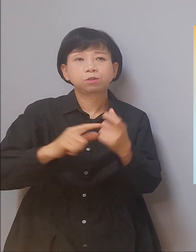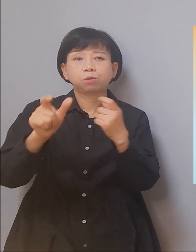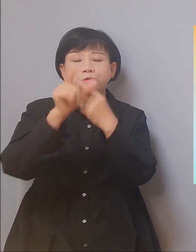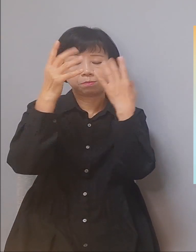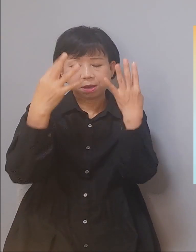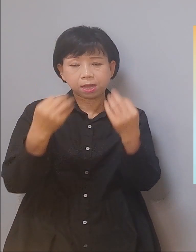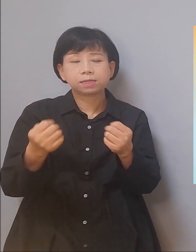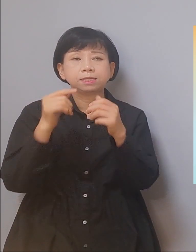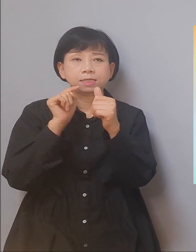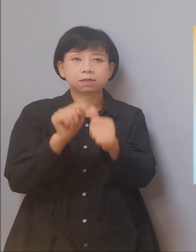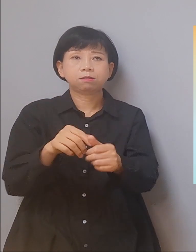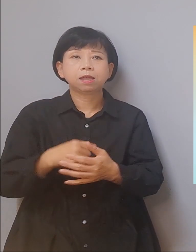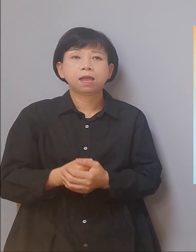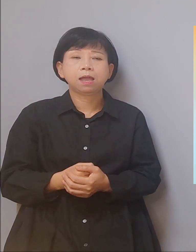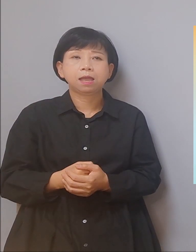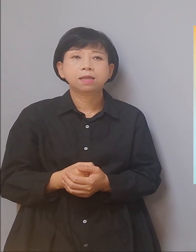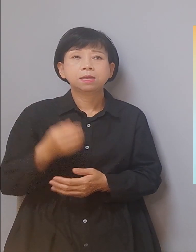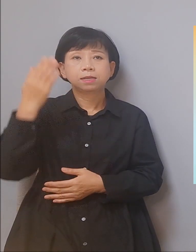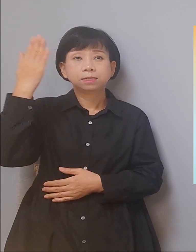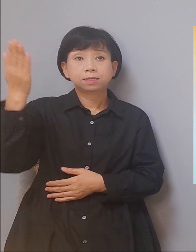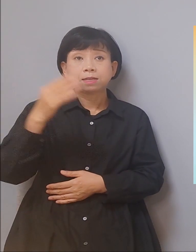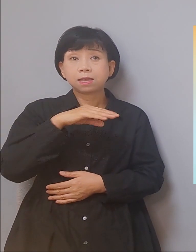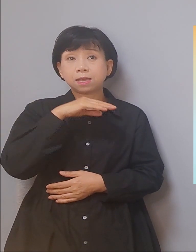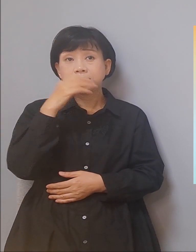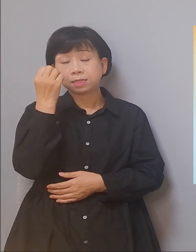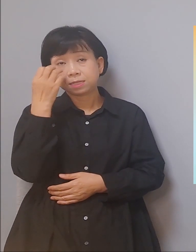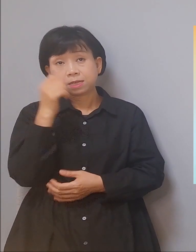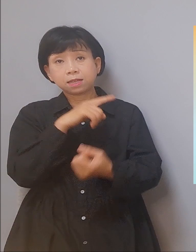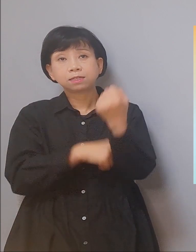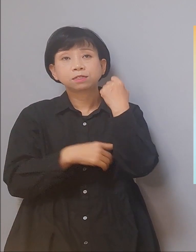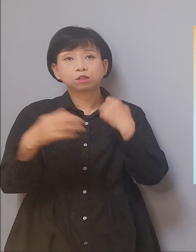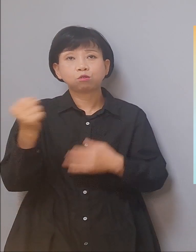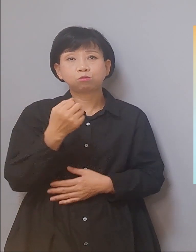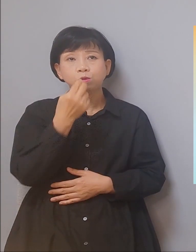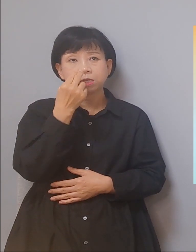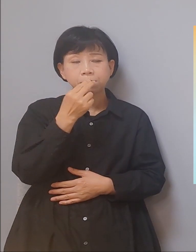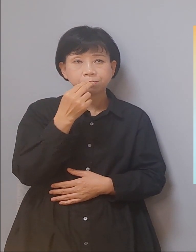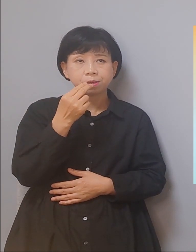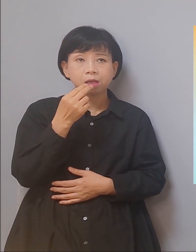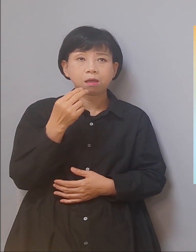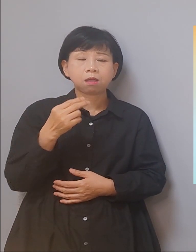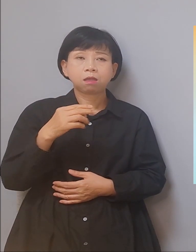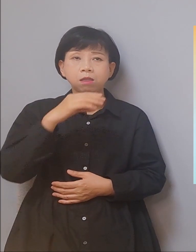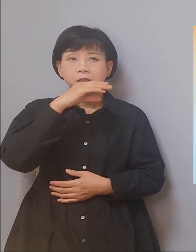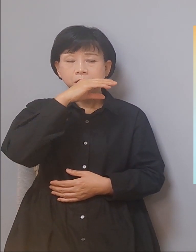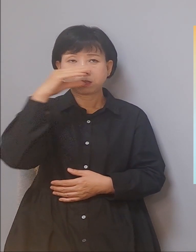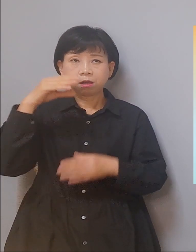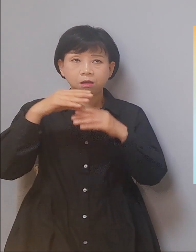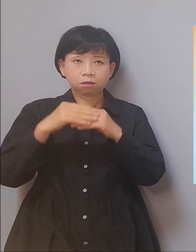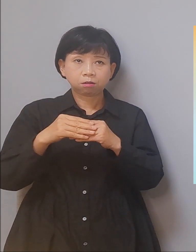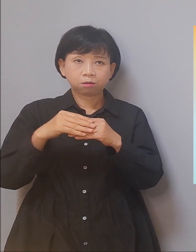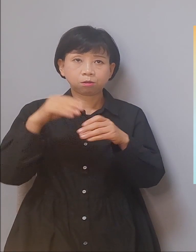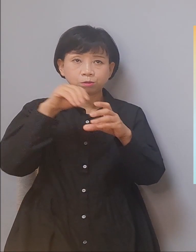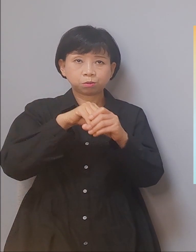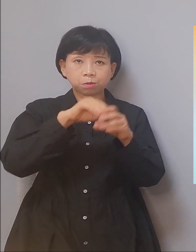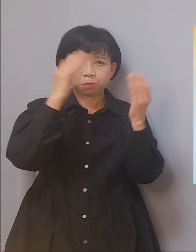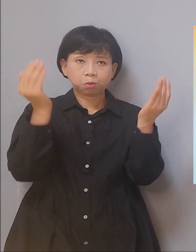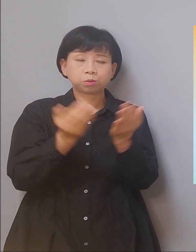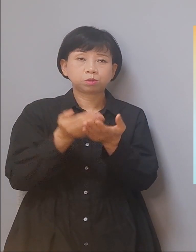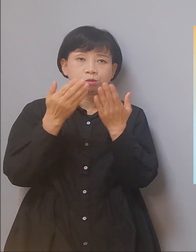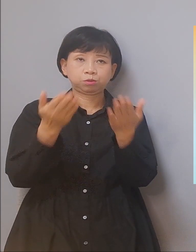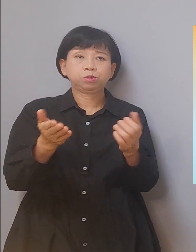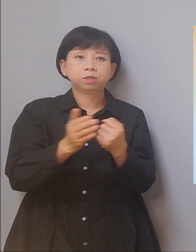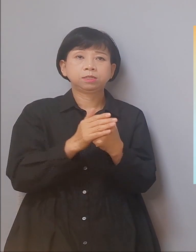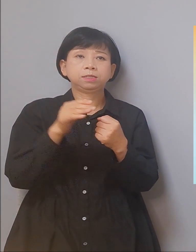너희에게 더욱 많을지어다. 그의 신기한 능력으로 생명과 경건에 속한 모든 것을 우리에게